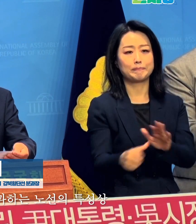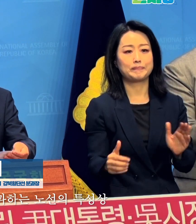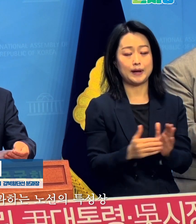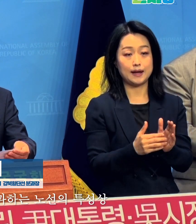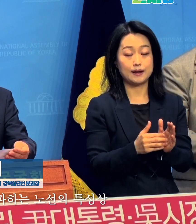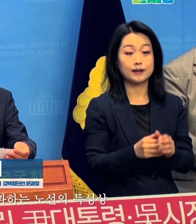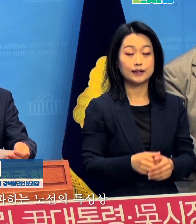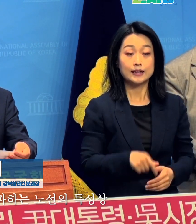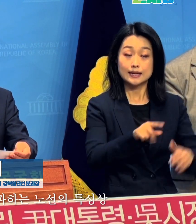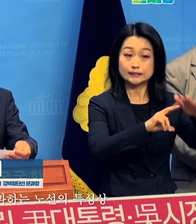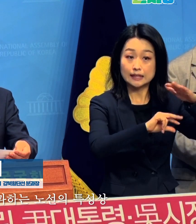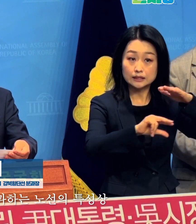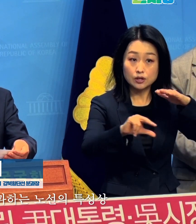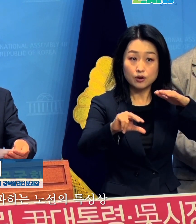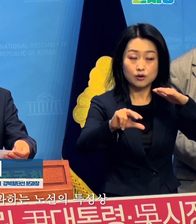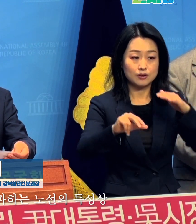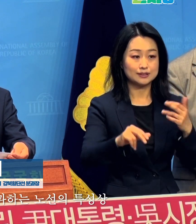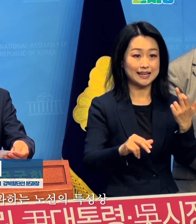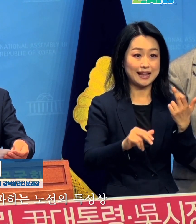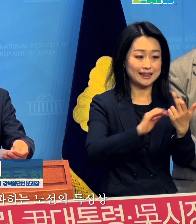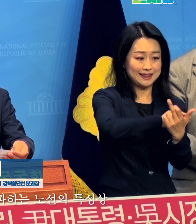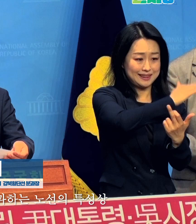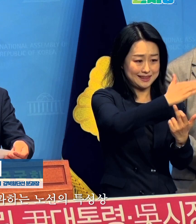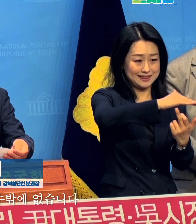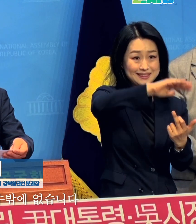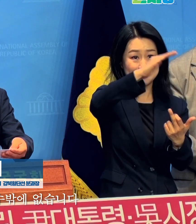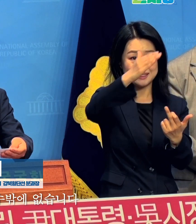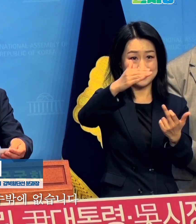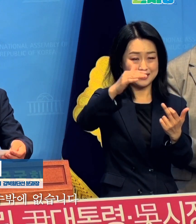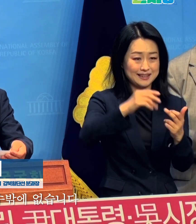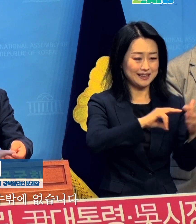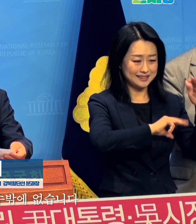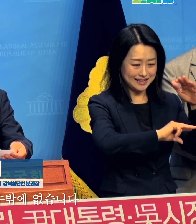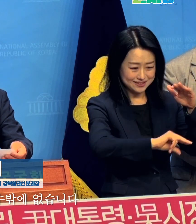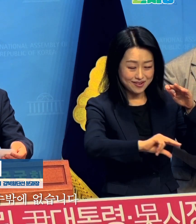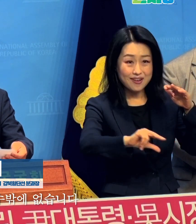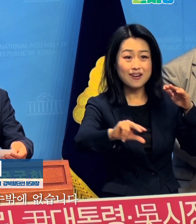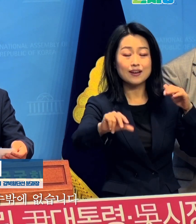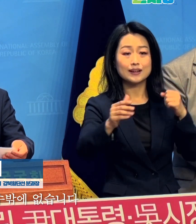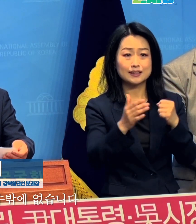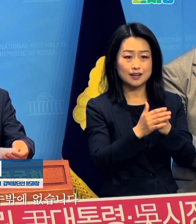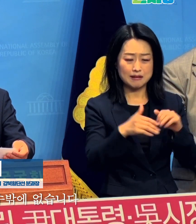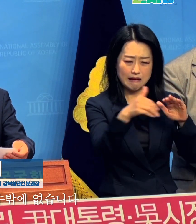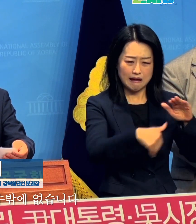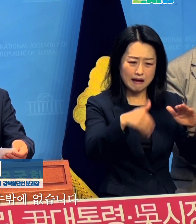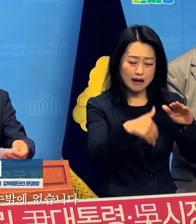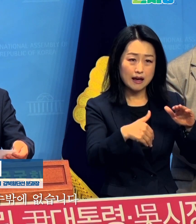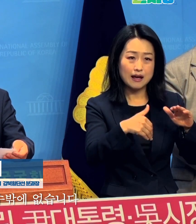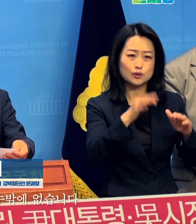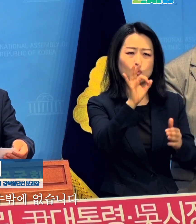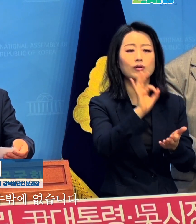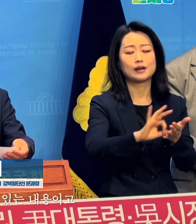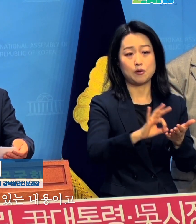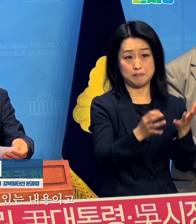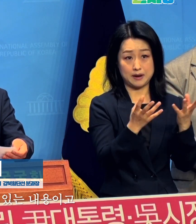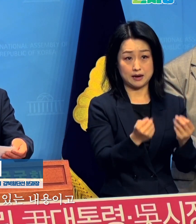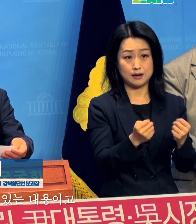강북횡단선은 산악구간을 통과하는 노선의 특성상 경제성이 낮게 평가될 수밖에